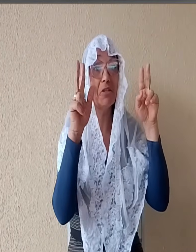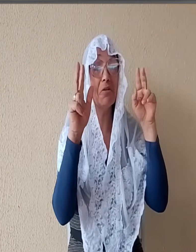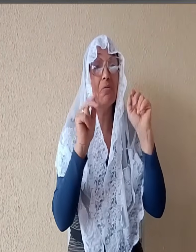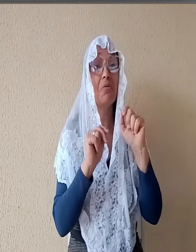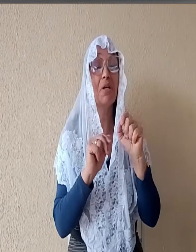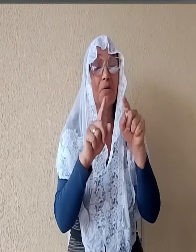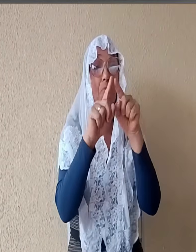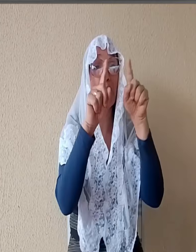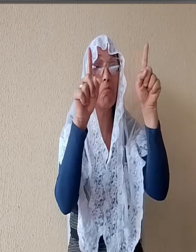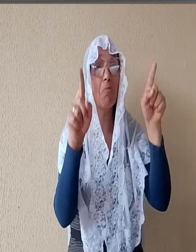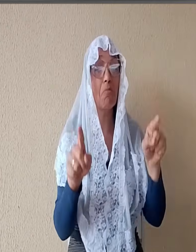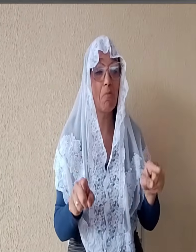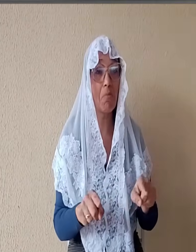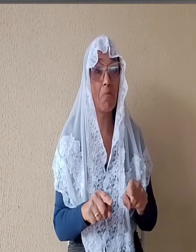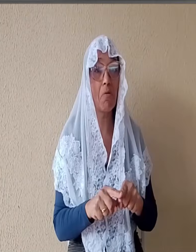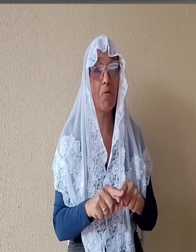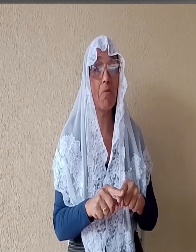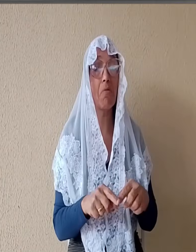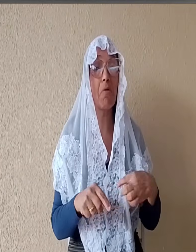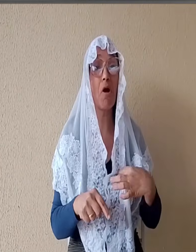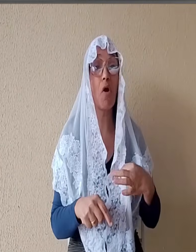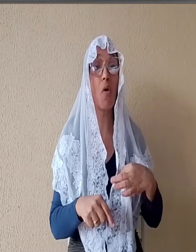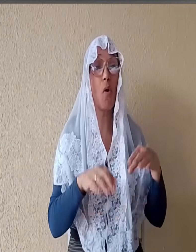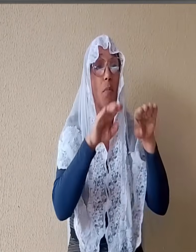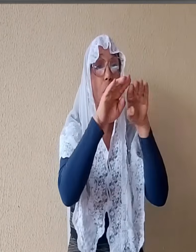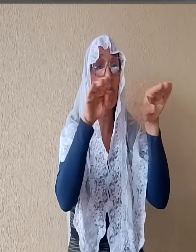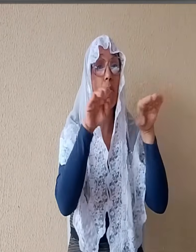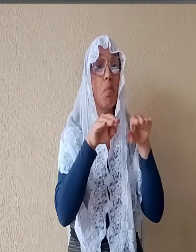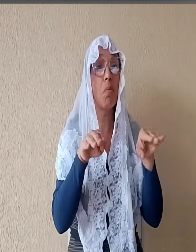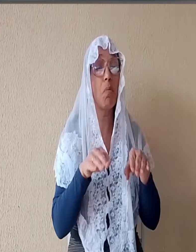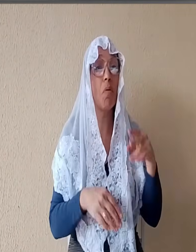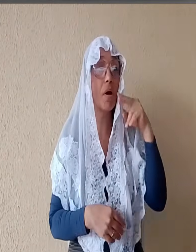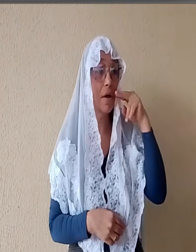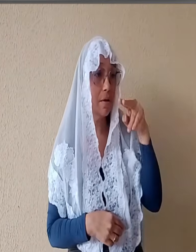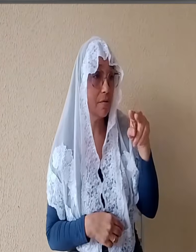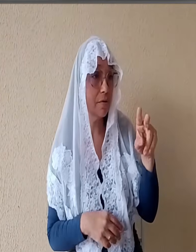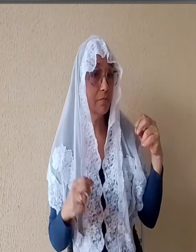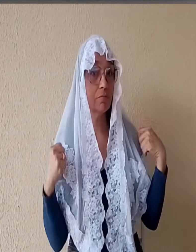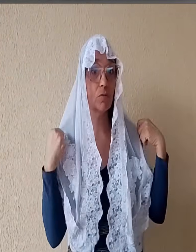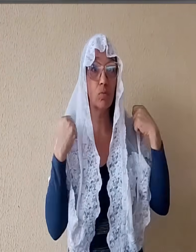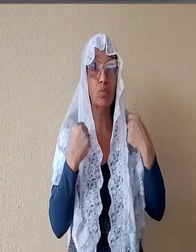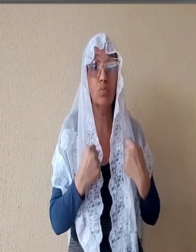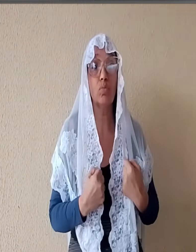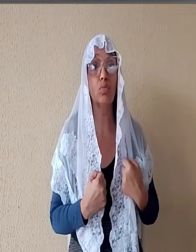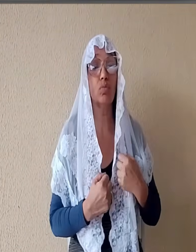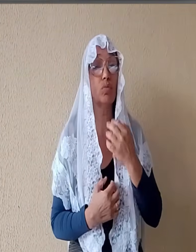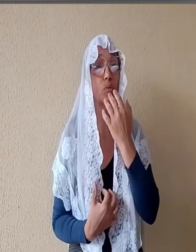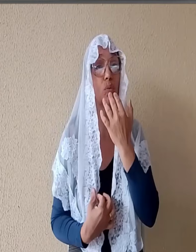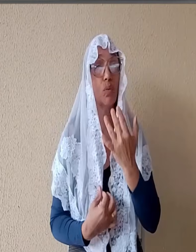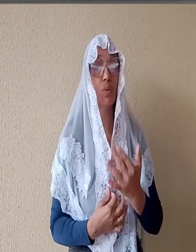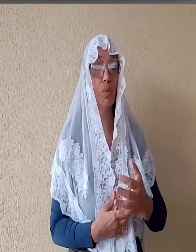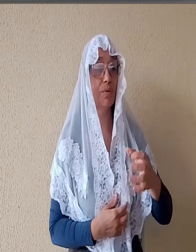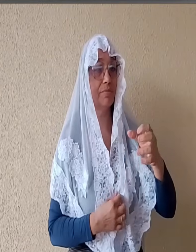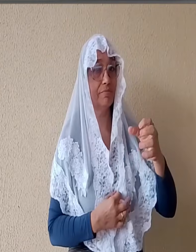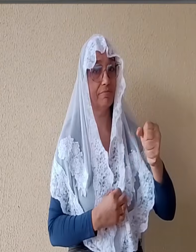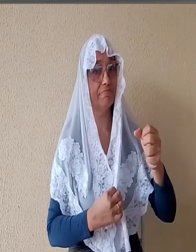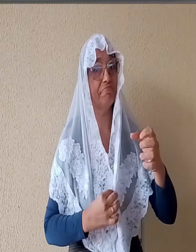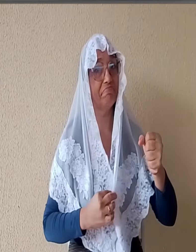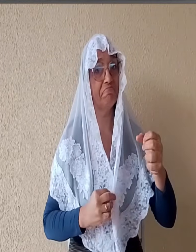E muito tempo depois, Ele mostrou que eu ia ser ancião, irmão. E eu fui ordenado lá no céu, meu